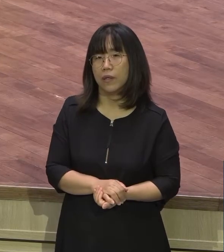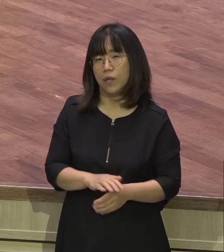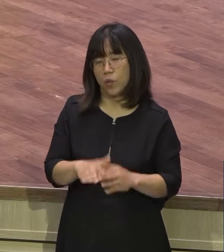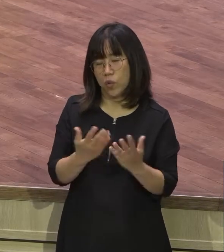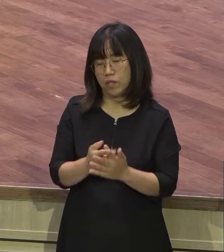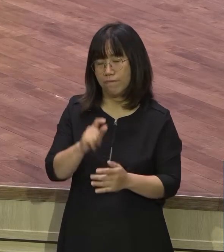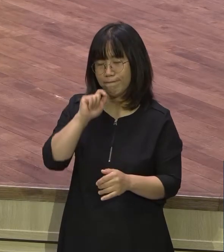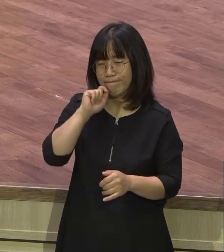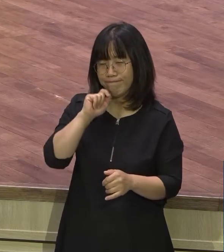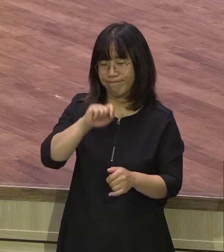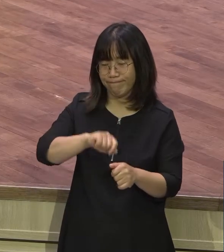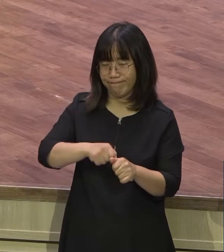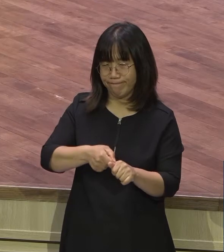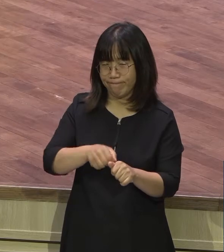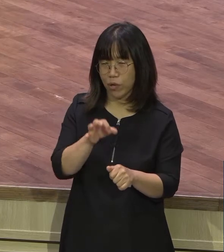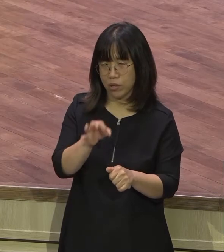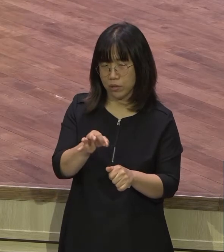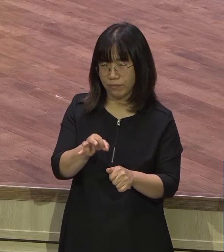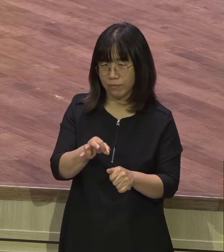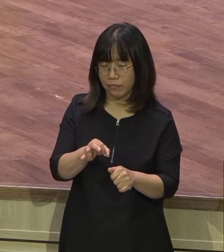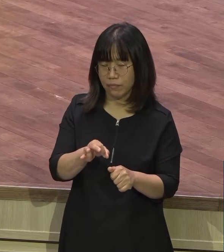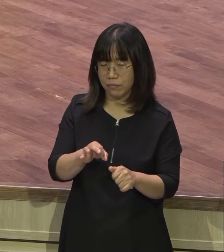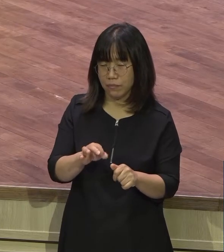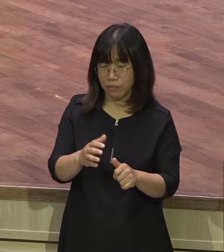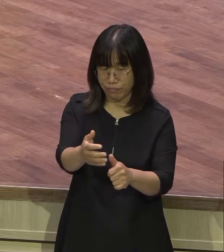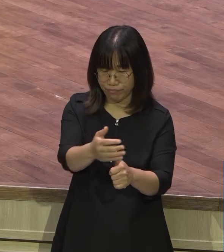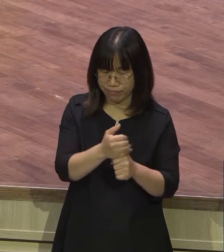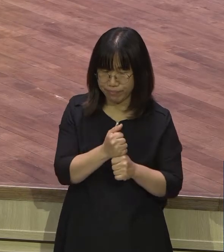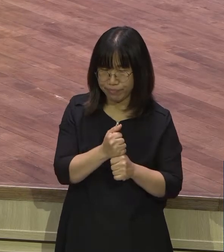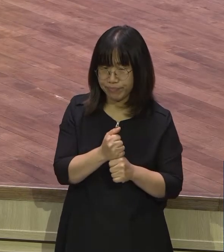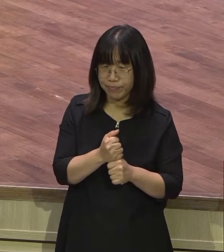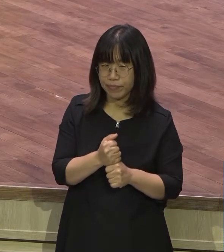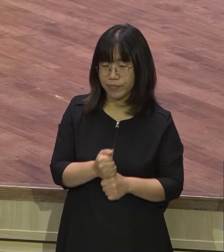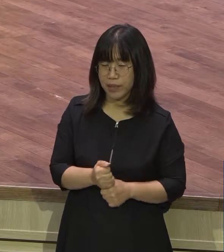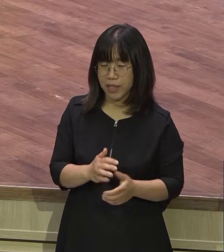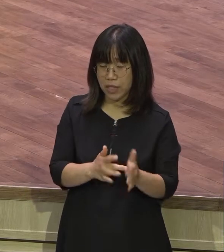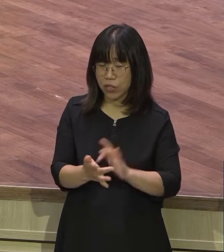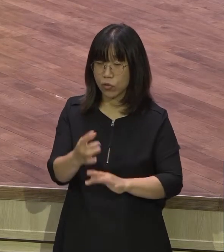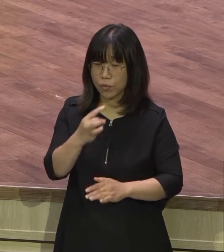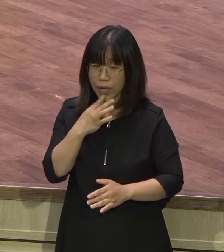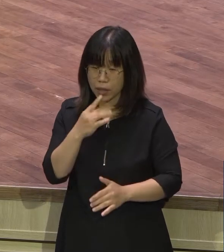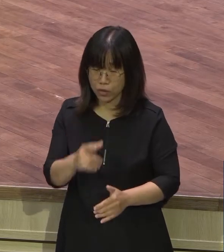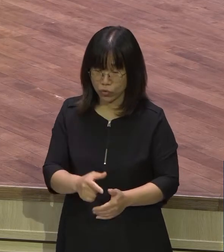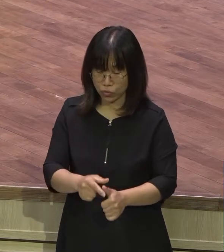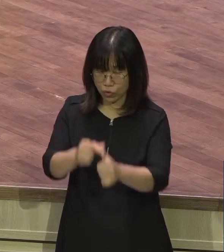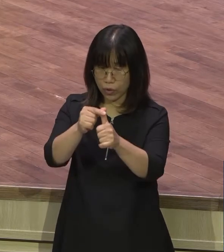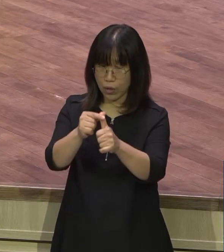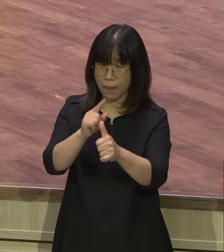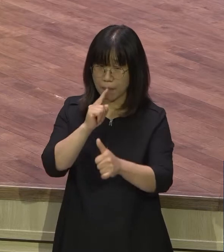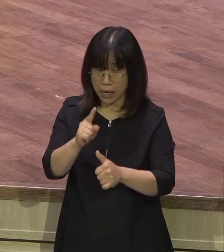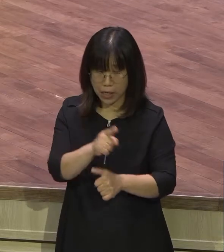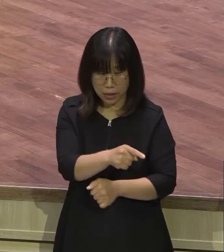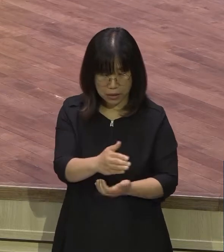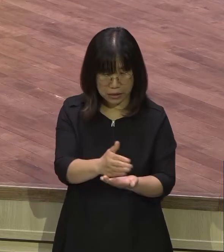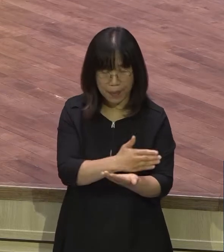들어가요 못하게 돼 있어요 예수만 구원이다 그 말하면 차별이에요 당장 잡혀가는 고소하면